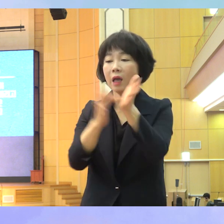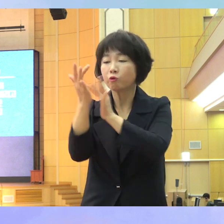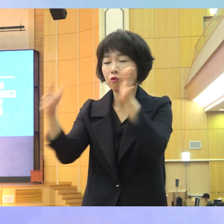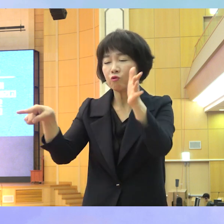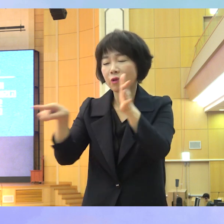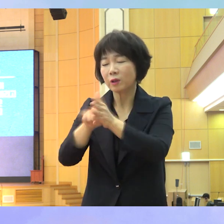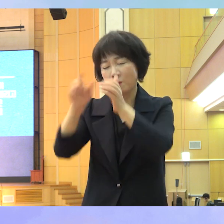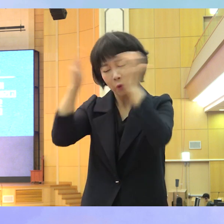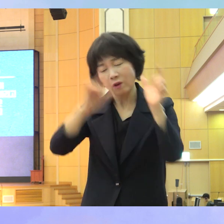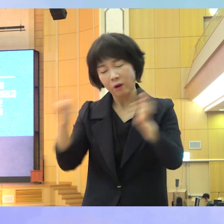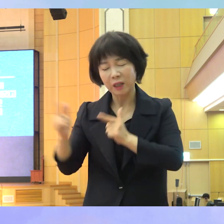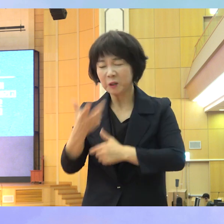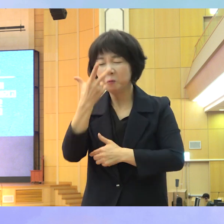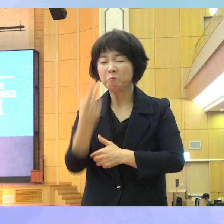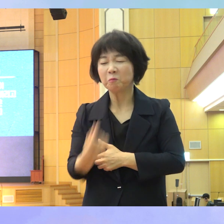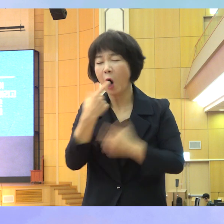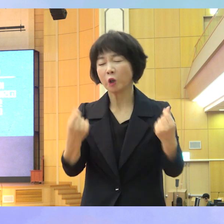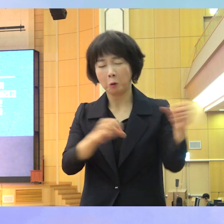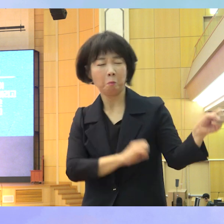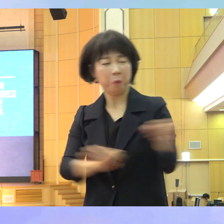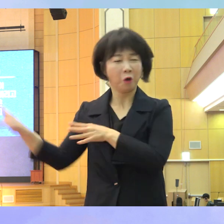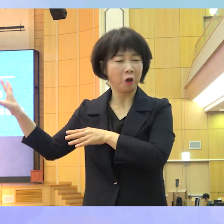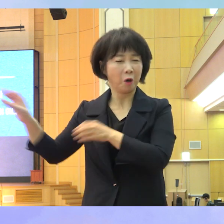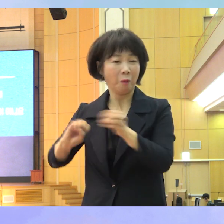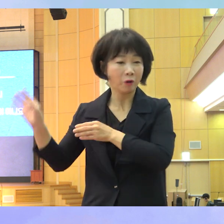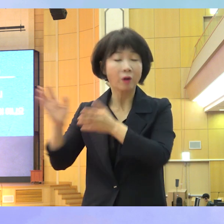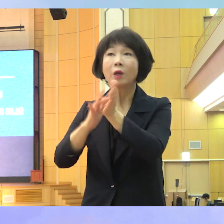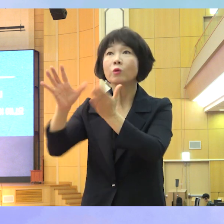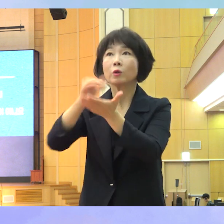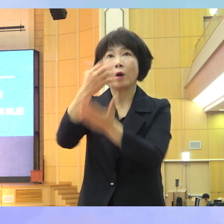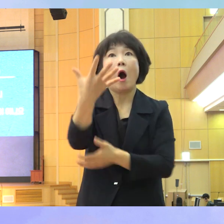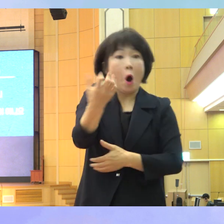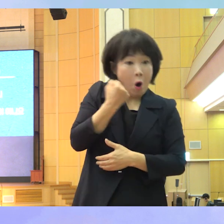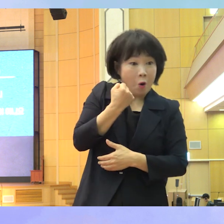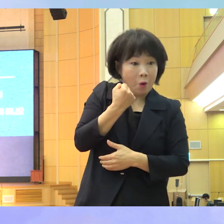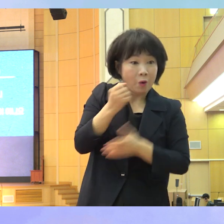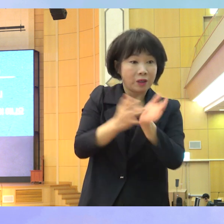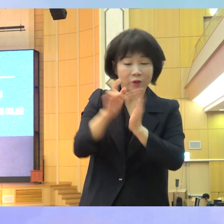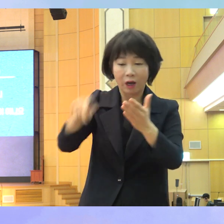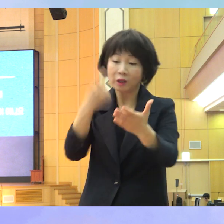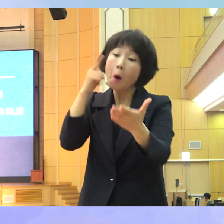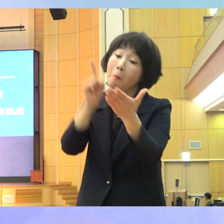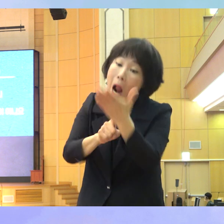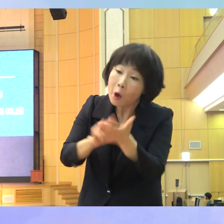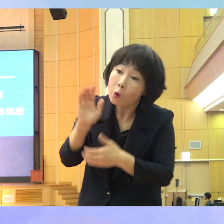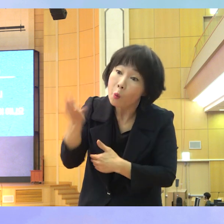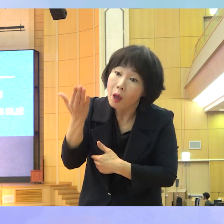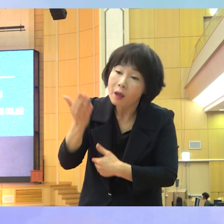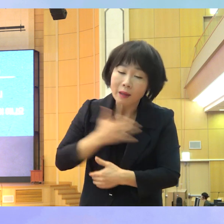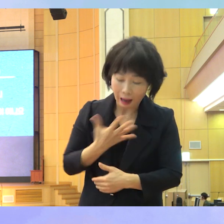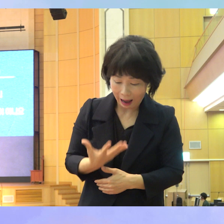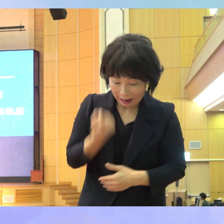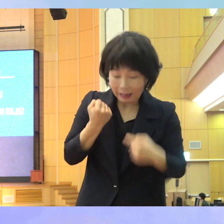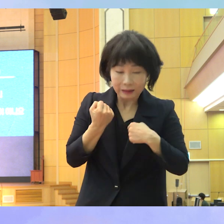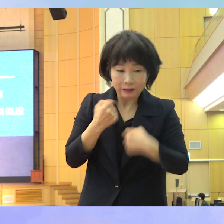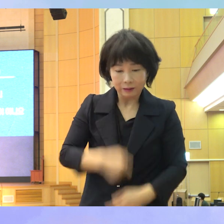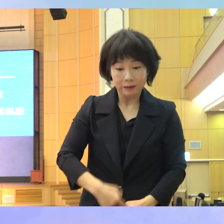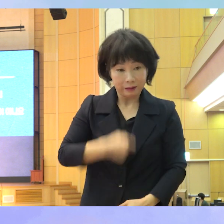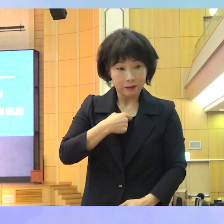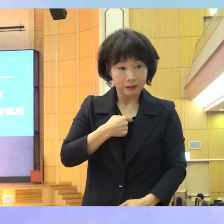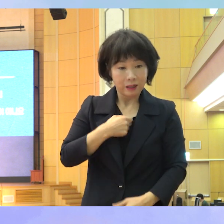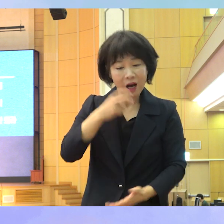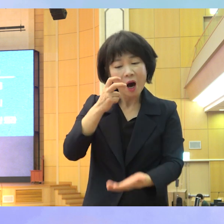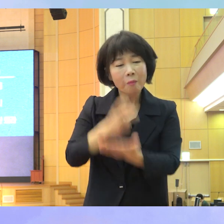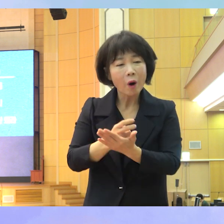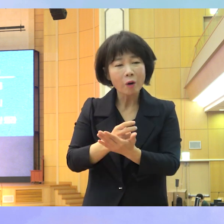모든 것을 잃어버리고 배설물로 여김은 그리스도를 얻고 그 안에서 발견되려 함이니 내가 가진 의는 율법에서